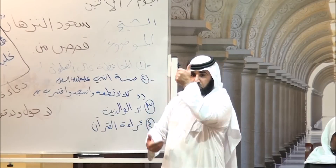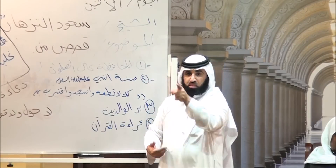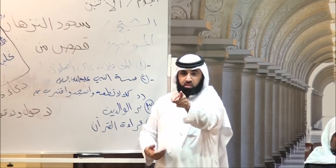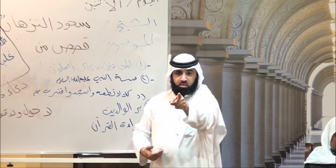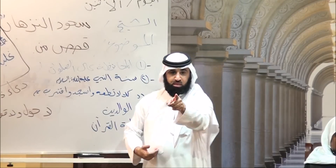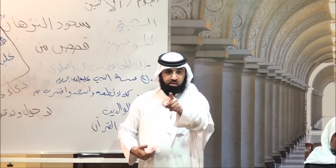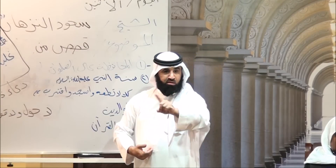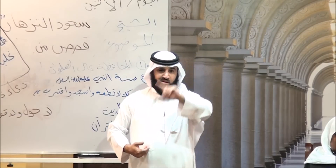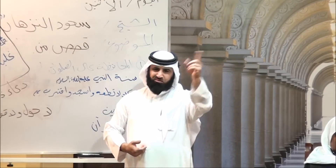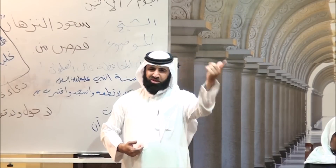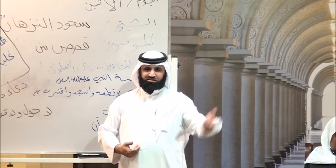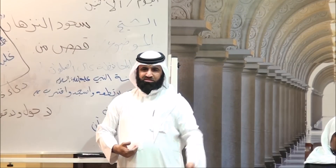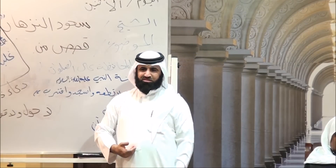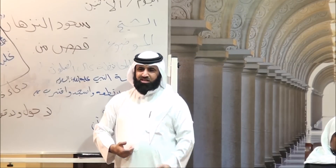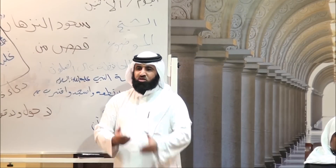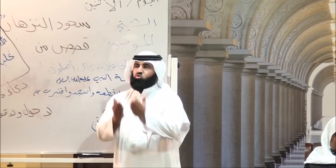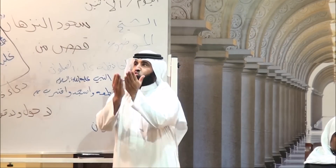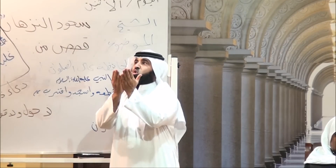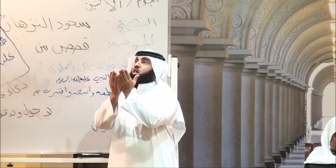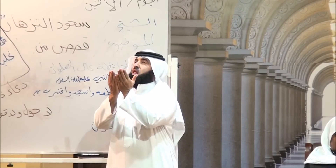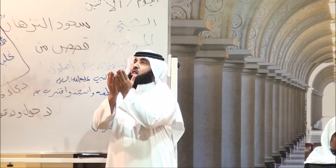المرض.